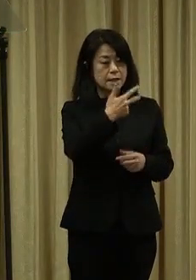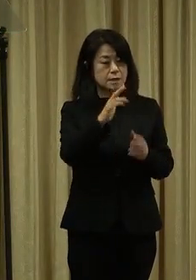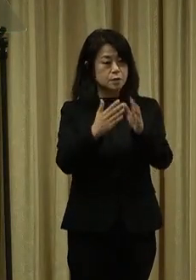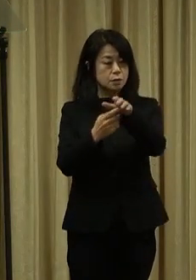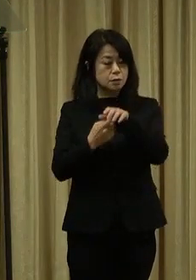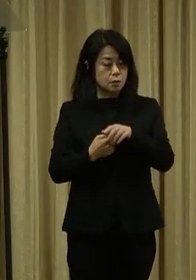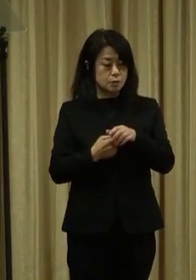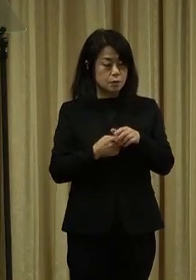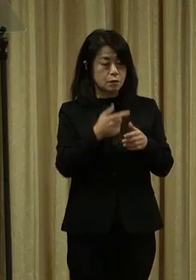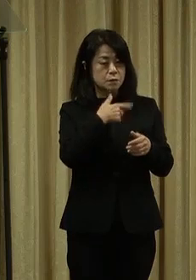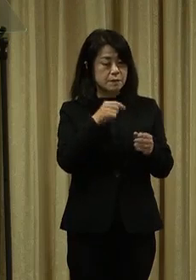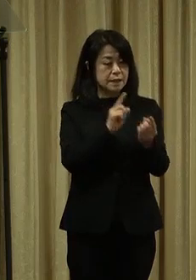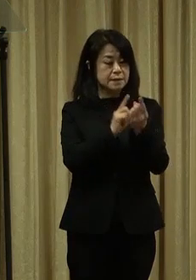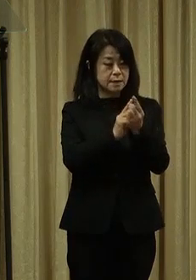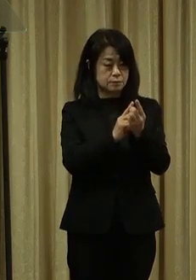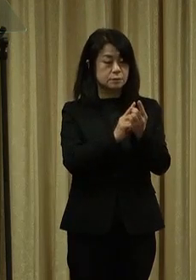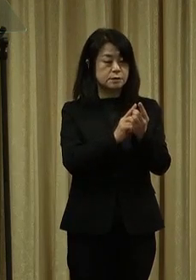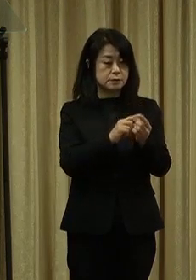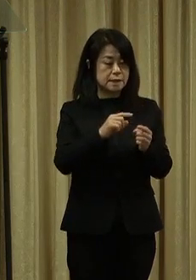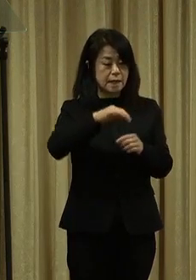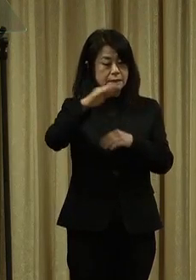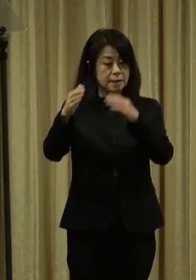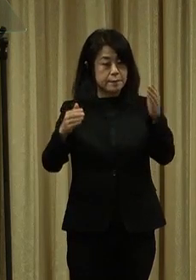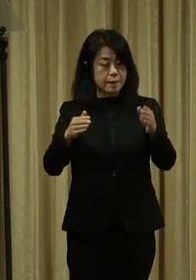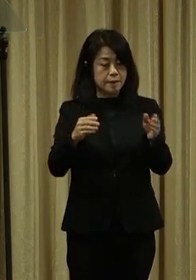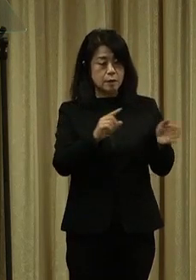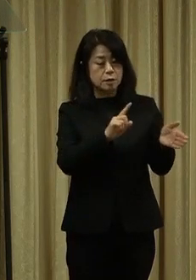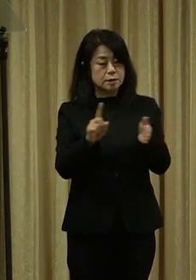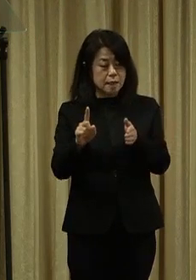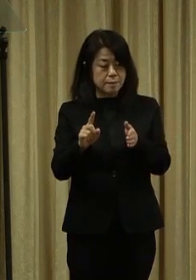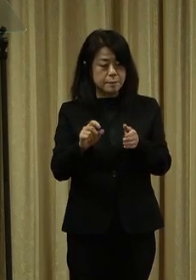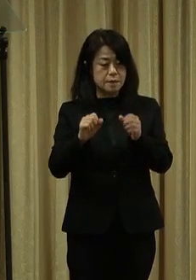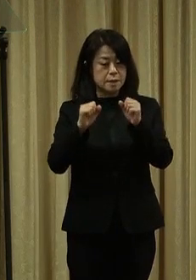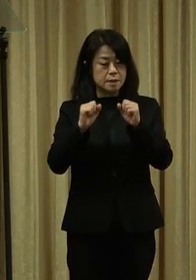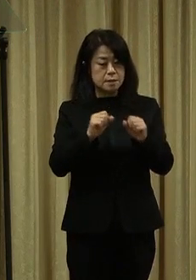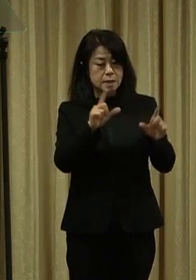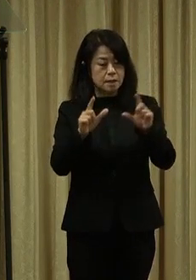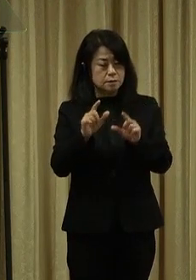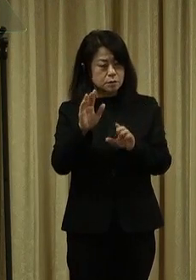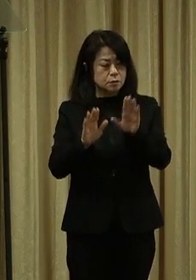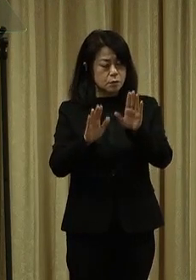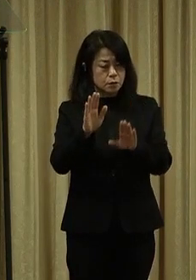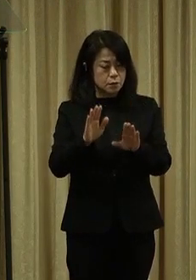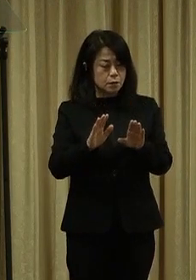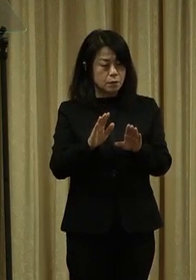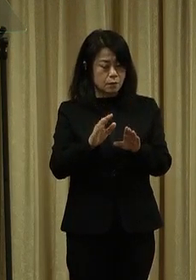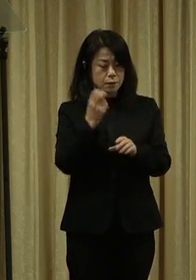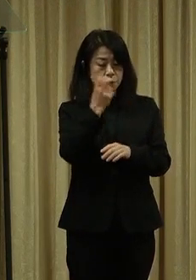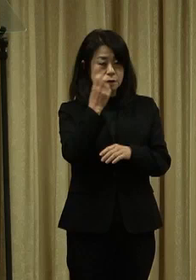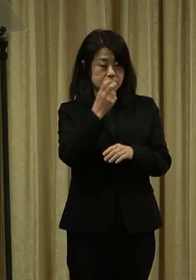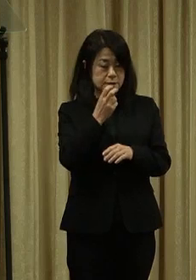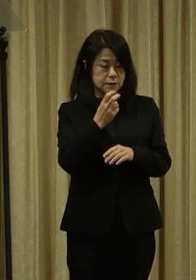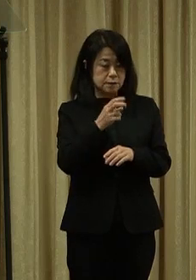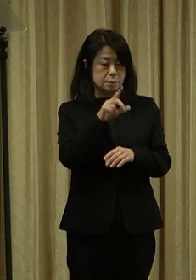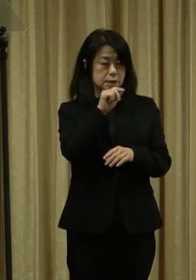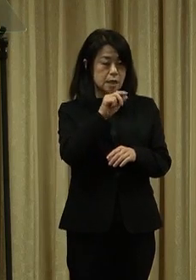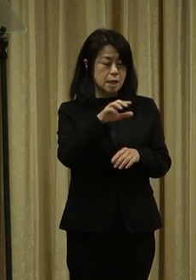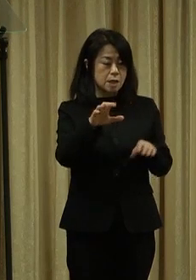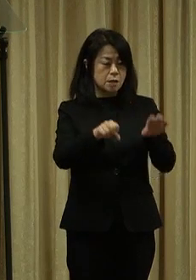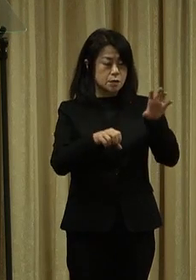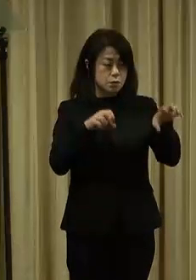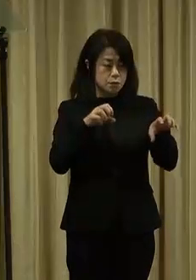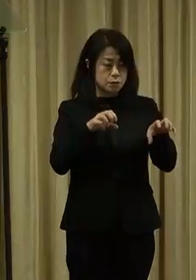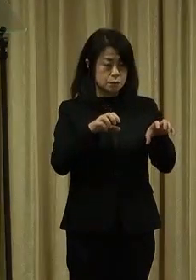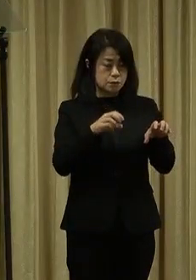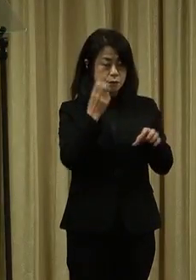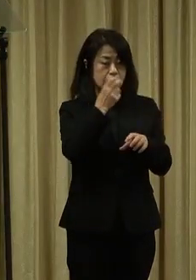策への支援の拡充や里山の整備生息状況の調査を実施するほか鳥獣管理の担い手確保に向